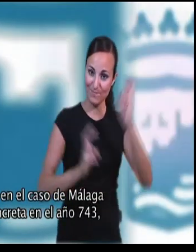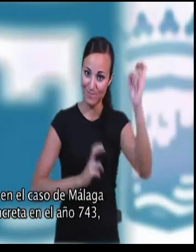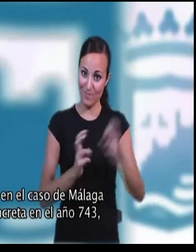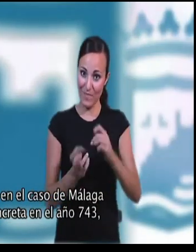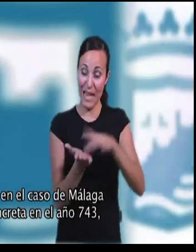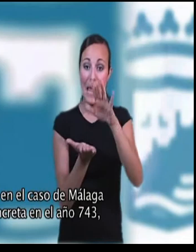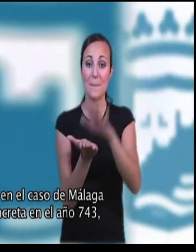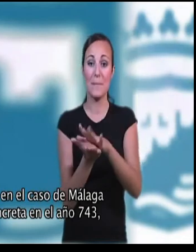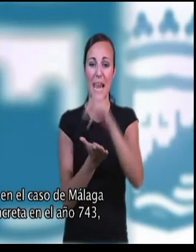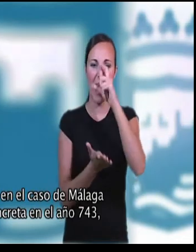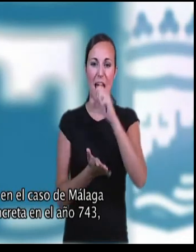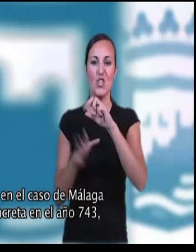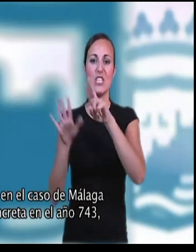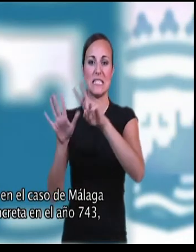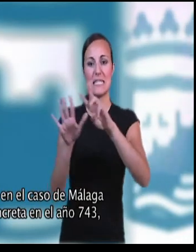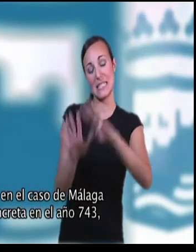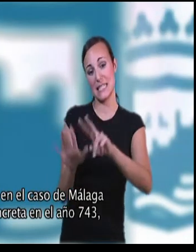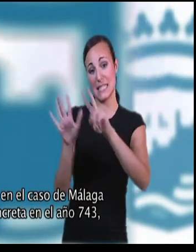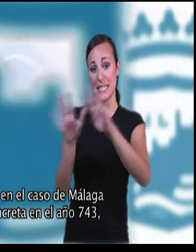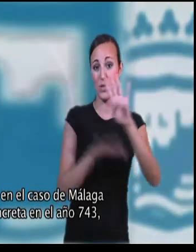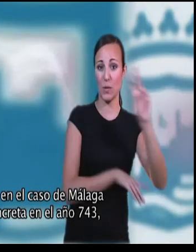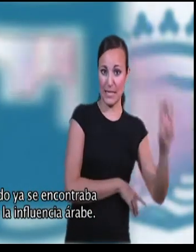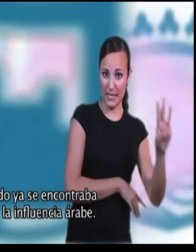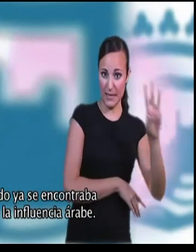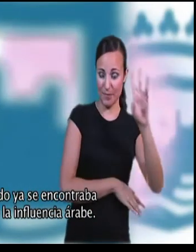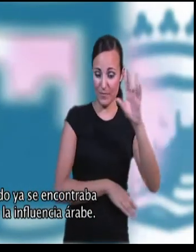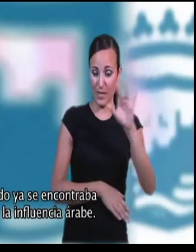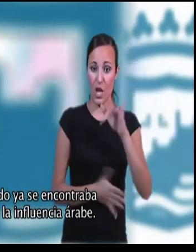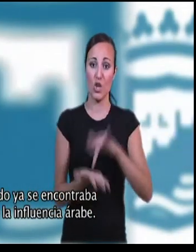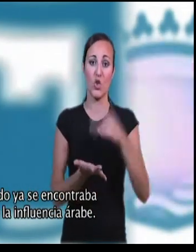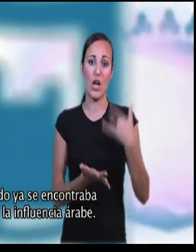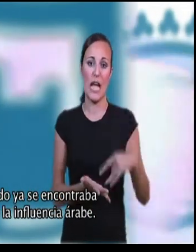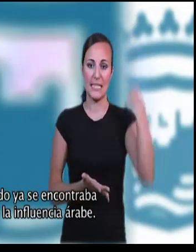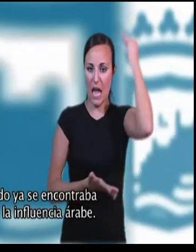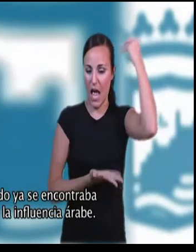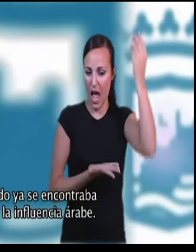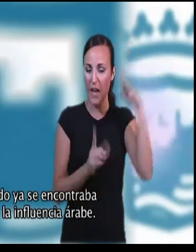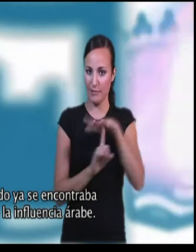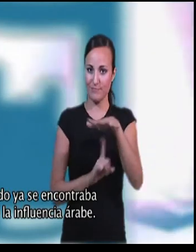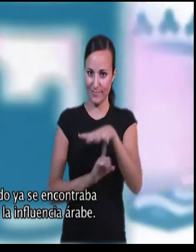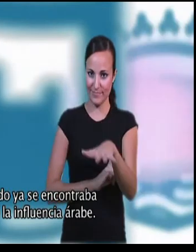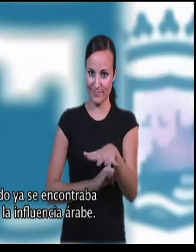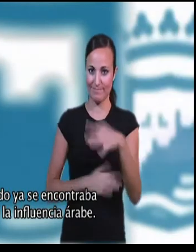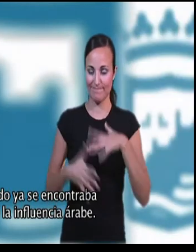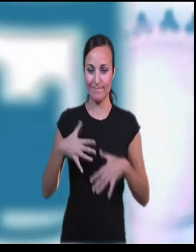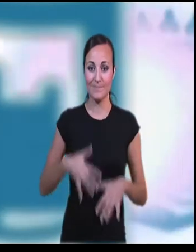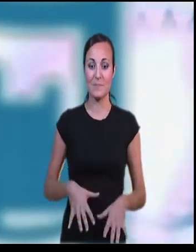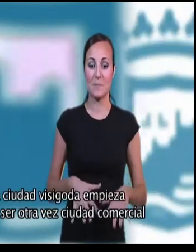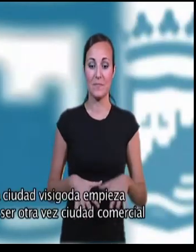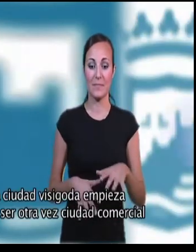Málaga se culmina en el año 743, cuando ya se encontraba bajo la influencia árabe. La antigua